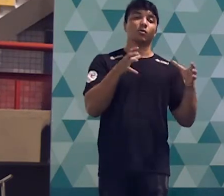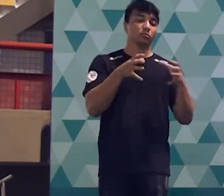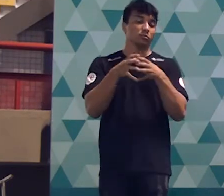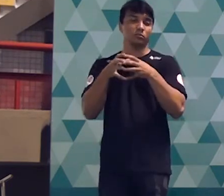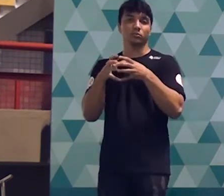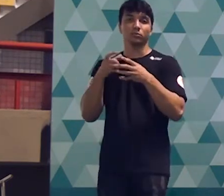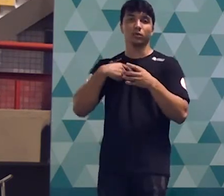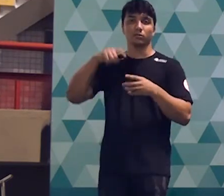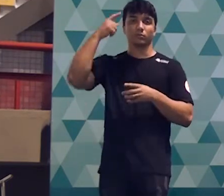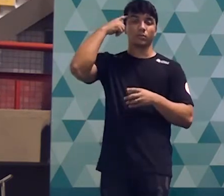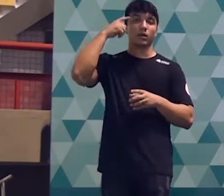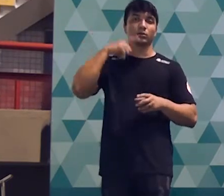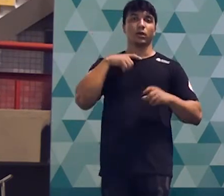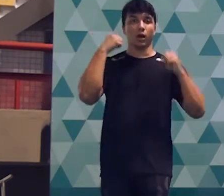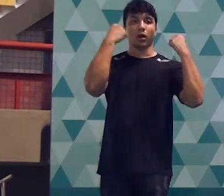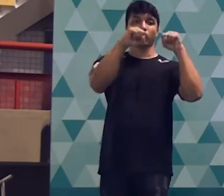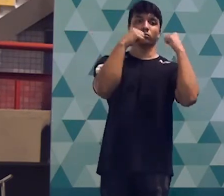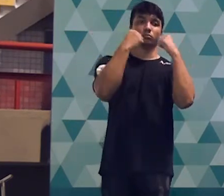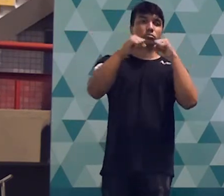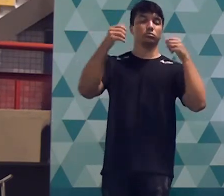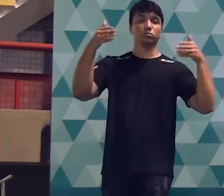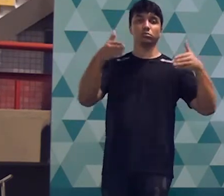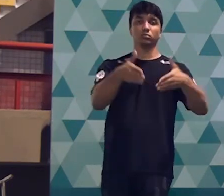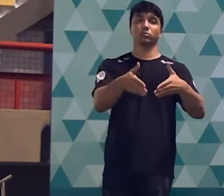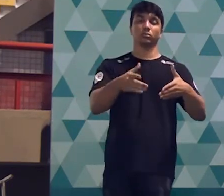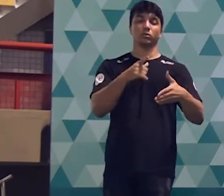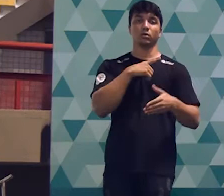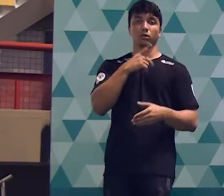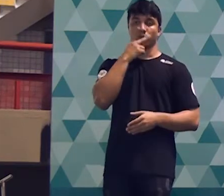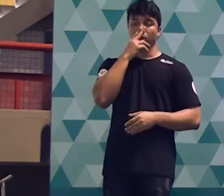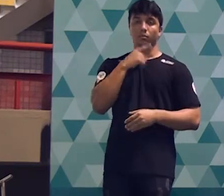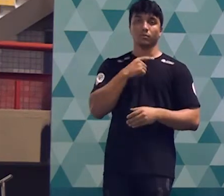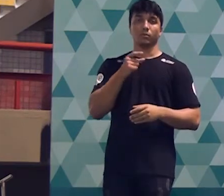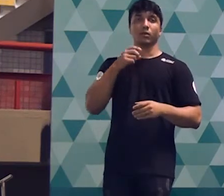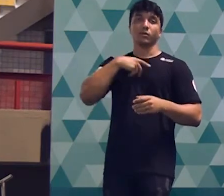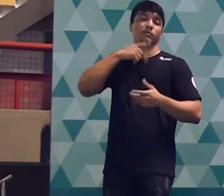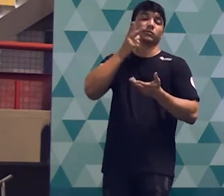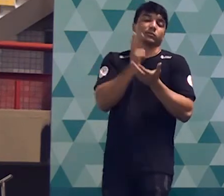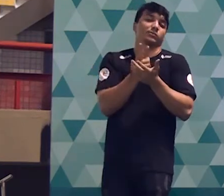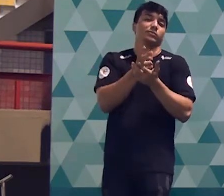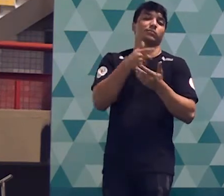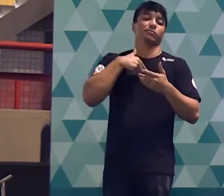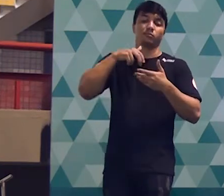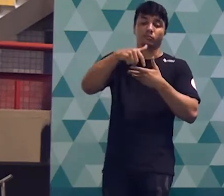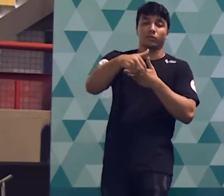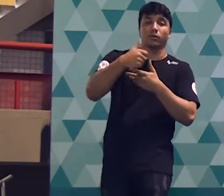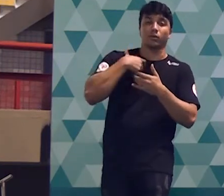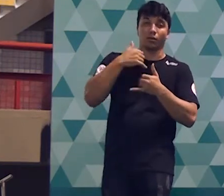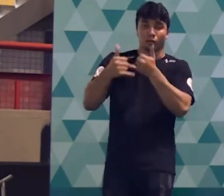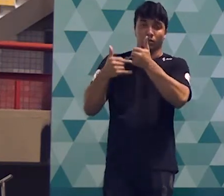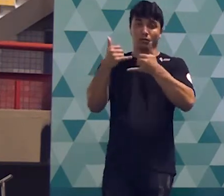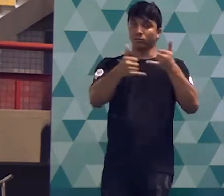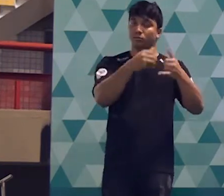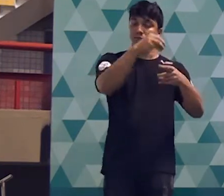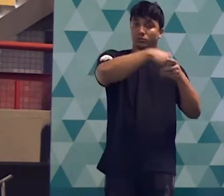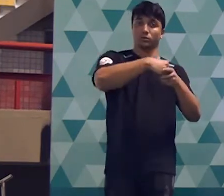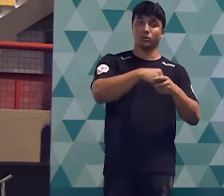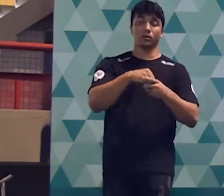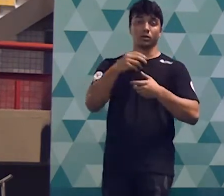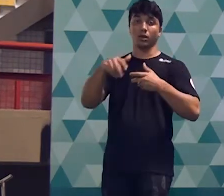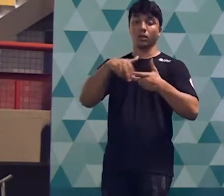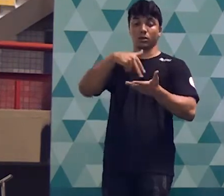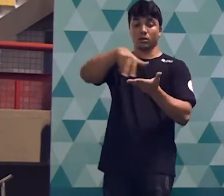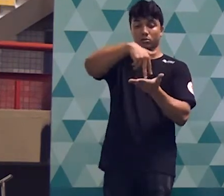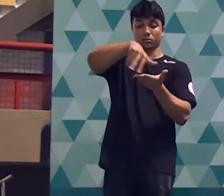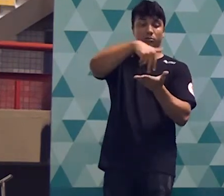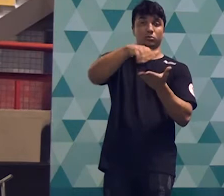numa academia, você dançar uma quadrilha. Passa por baixo, passa por cima, vai de banda, vai de lado, vai para frente, vai para trás.